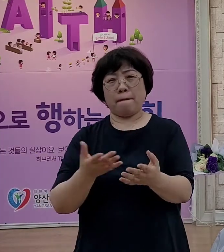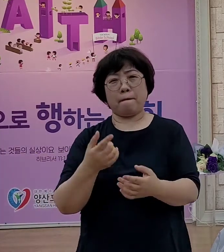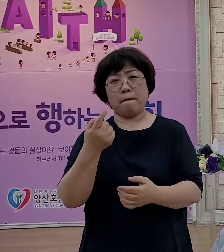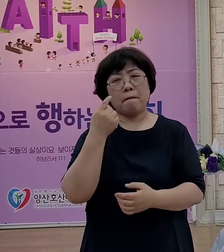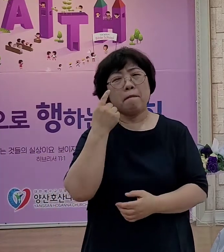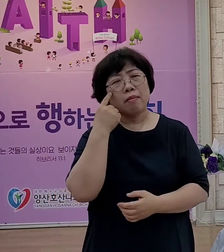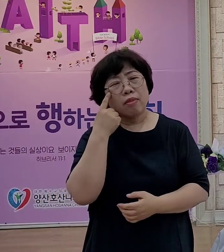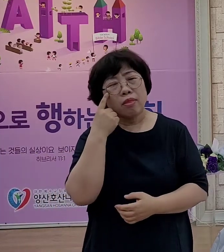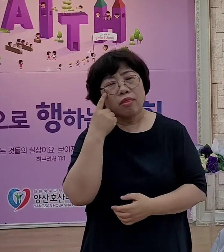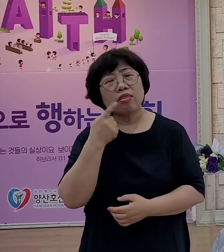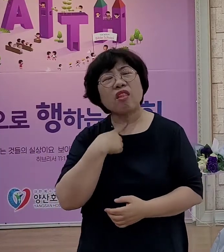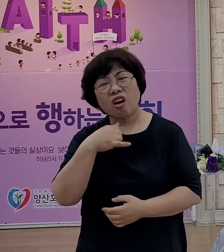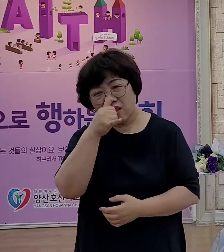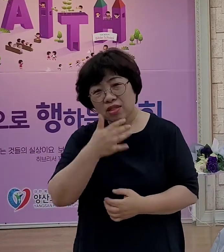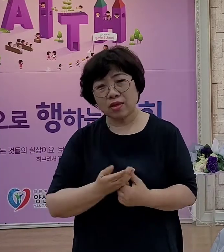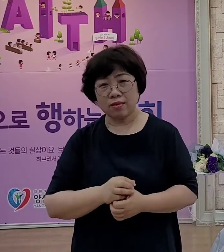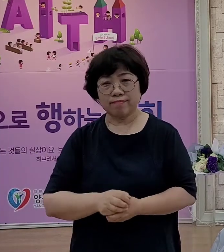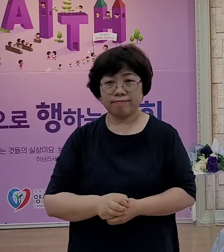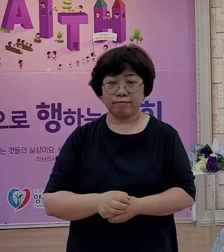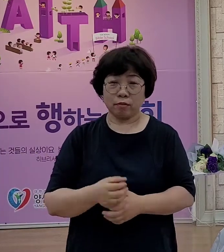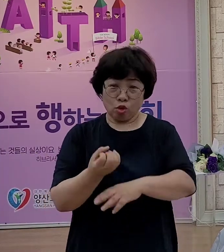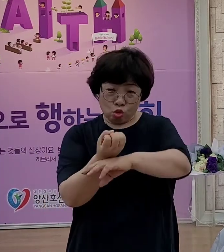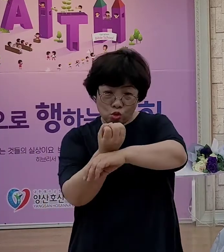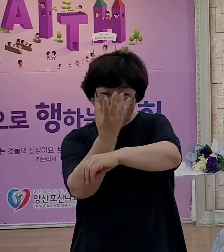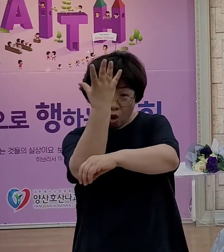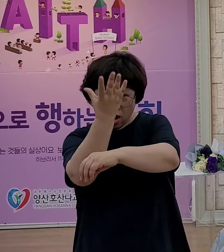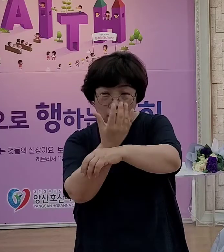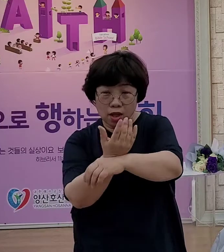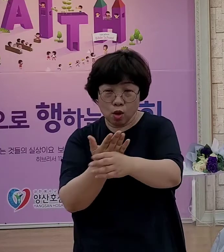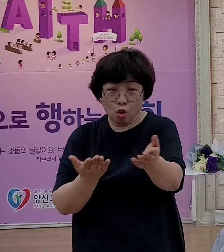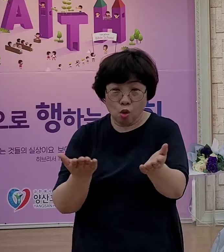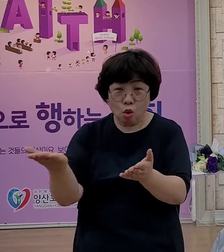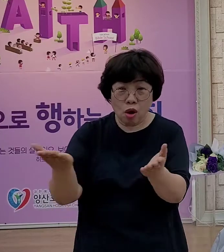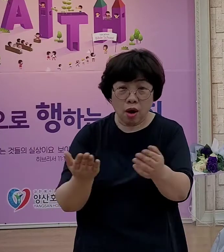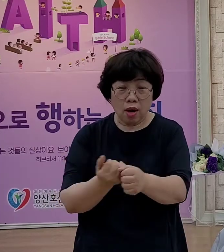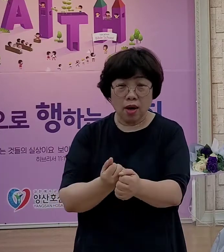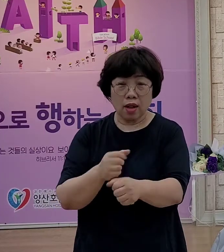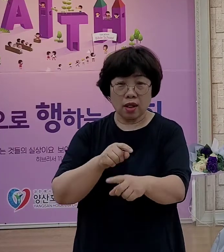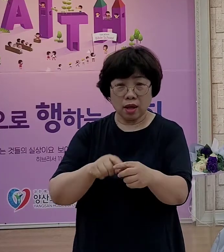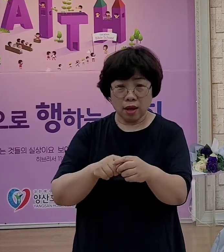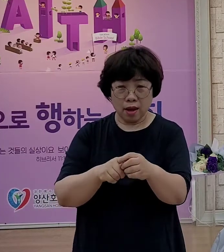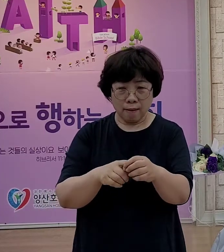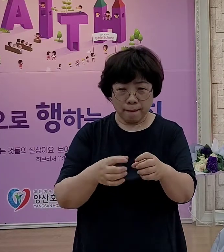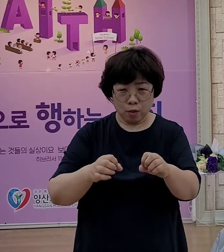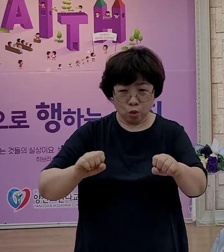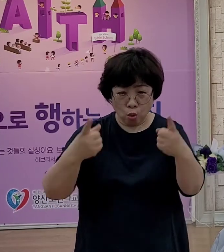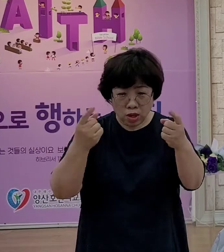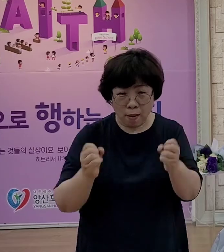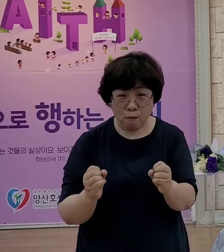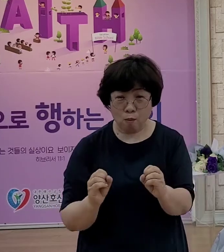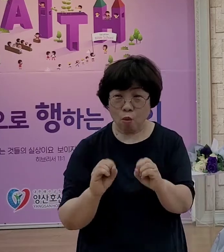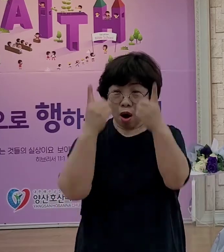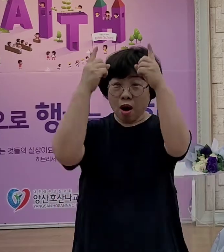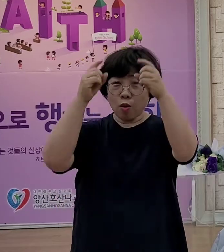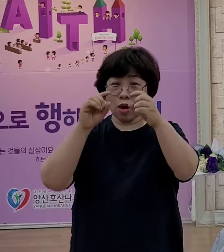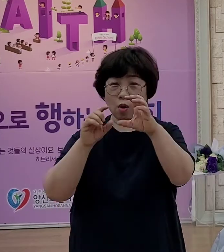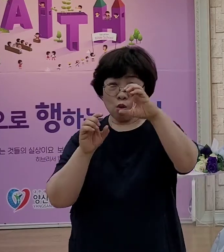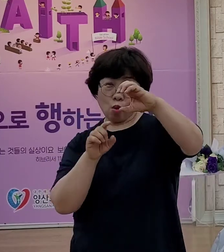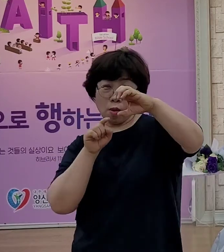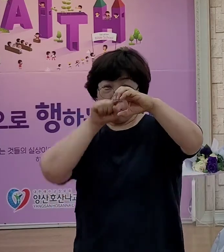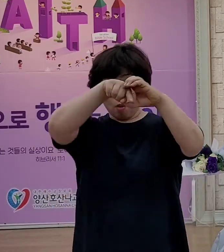본 적이 여러 번 있는데, 그 돌고래들이 무리를 지어서 점프도 하고, 그죠? 링 같은 데